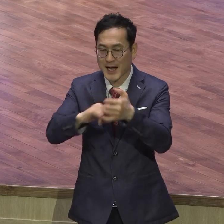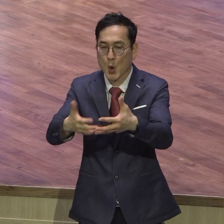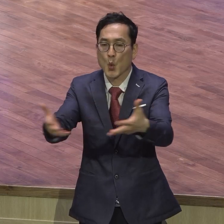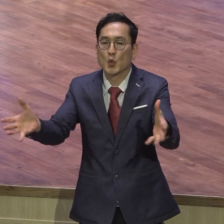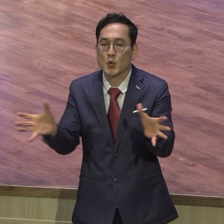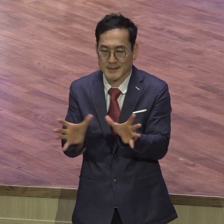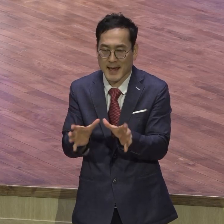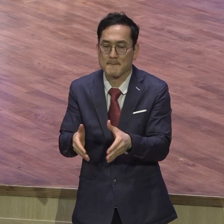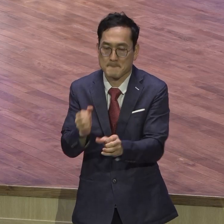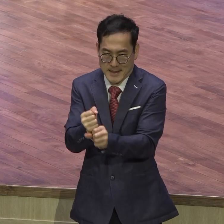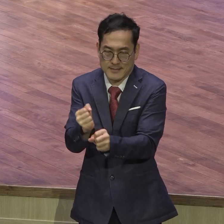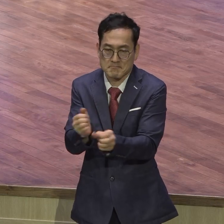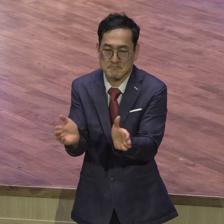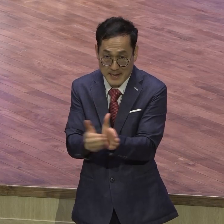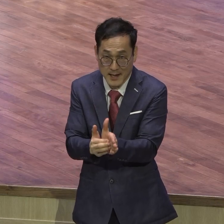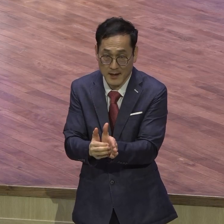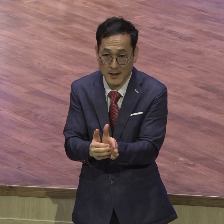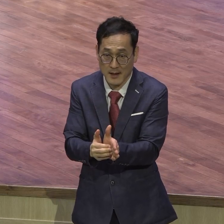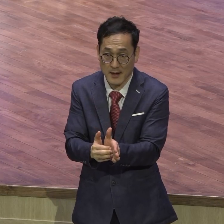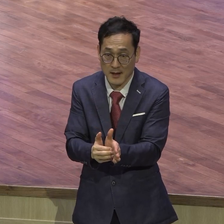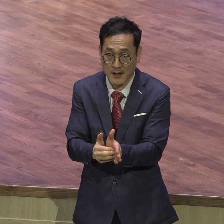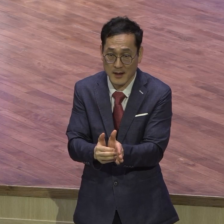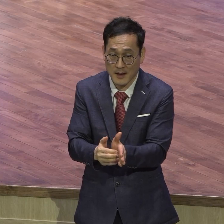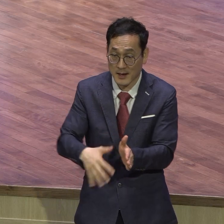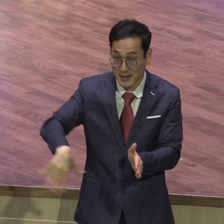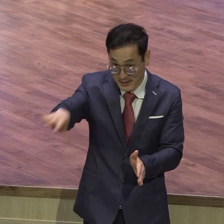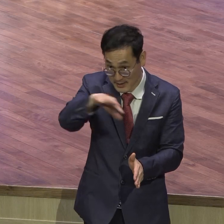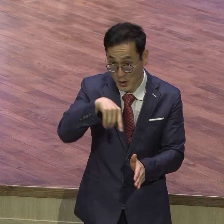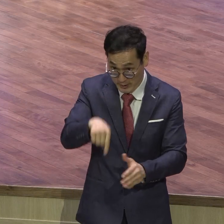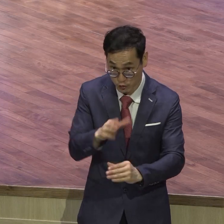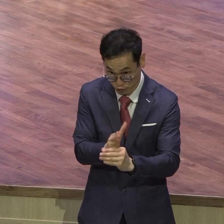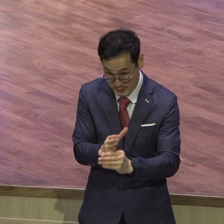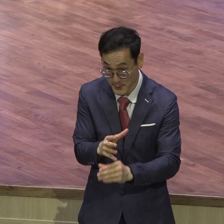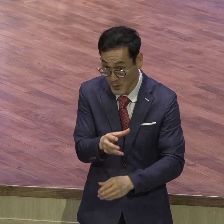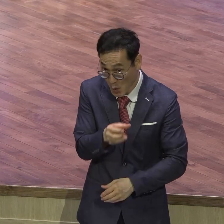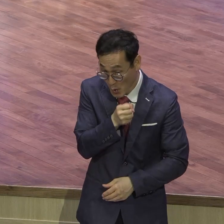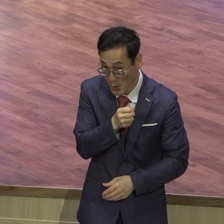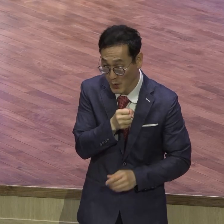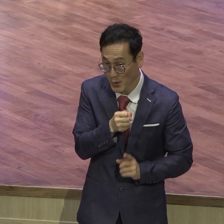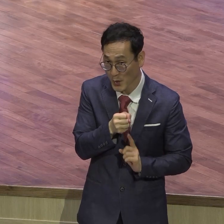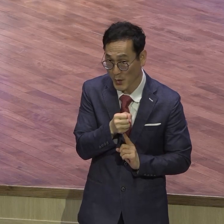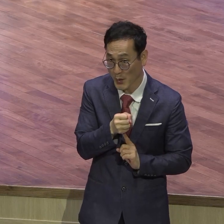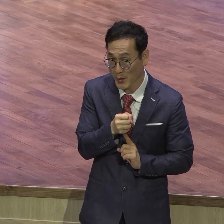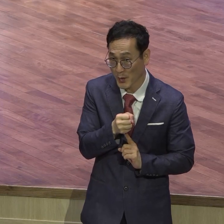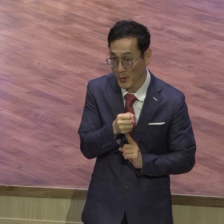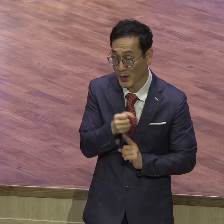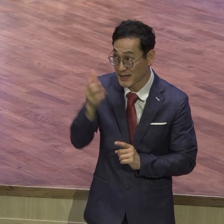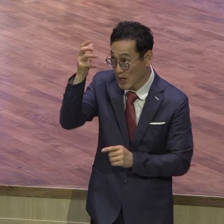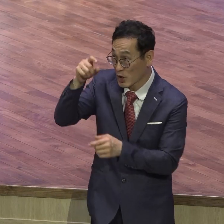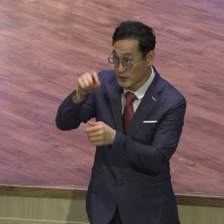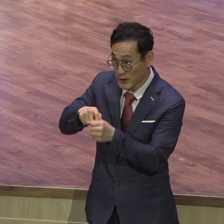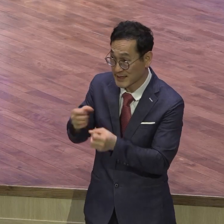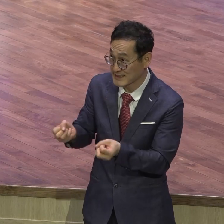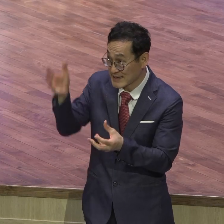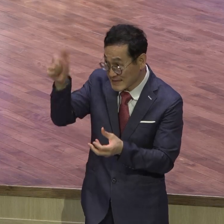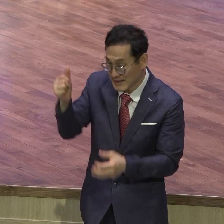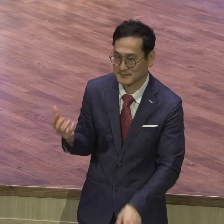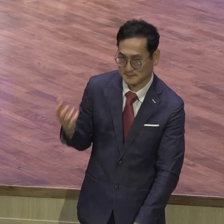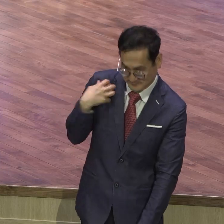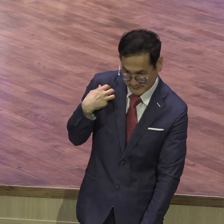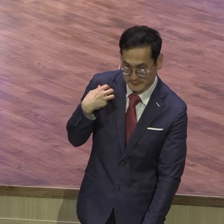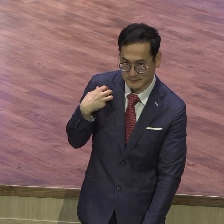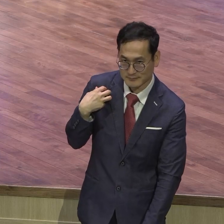세우시고 이 중심으로 이 플랫폼 이 중심으로 여러분이 영적 제사장의 신분을 감당하고